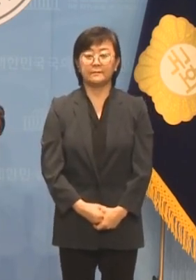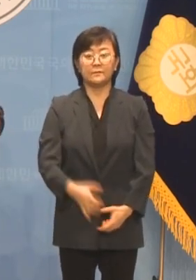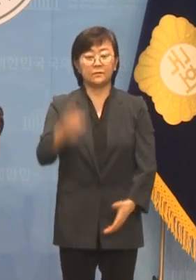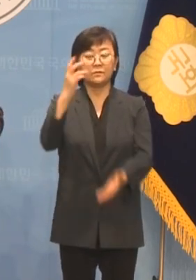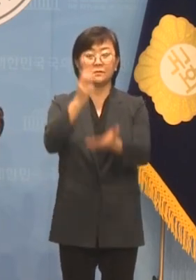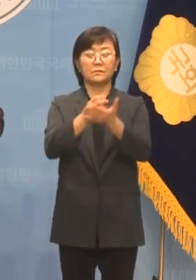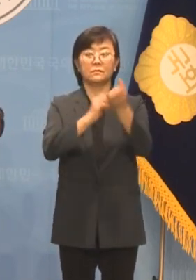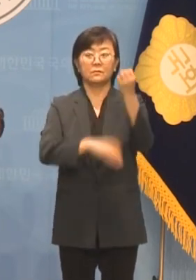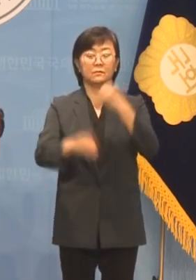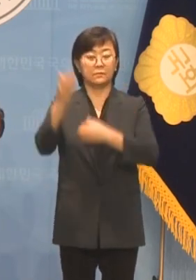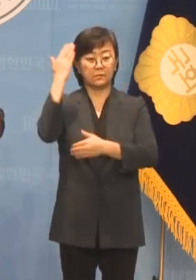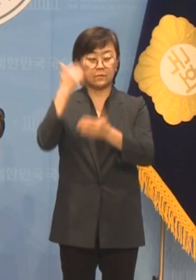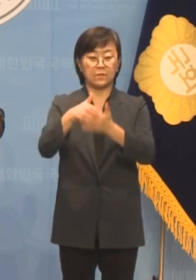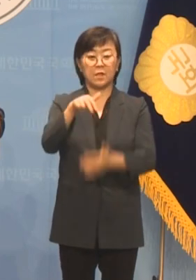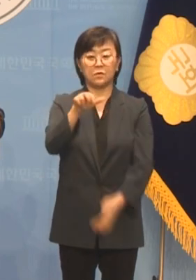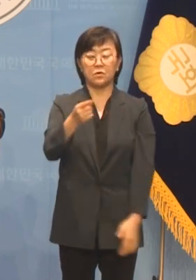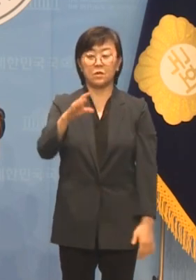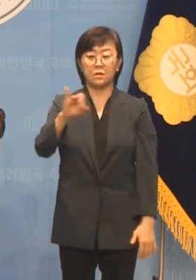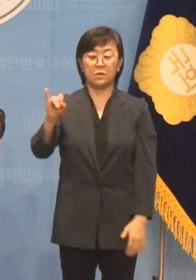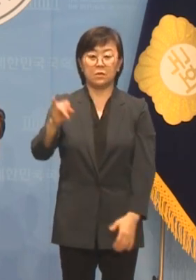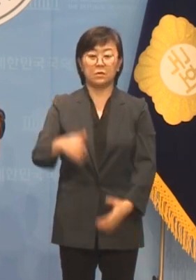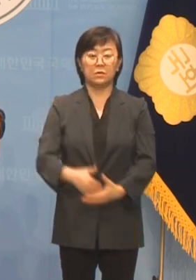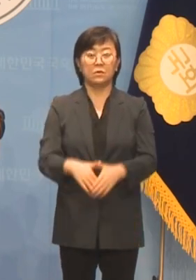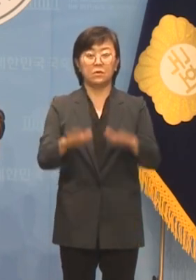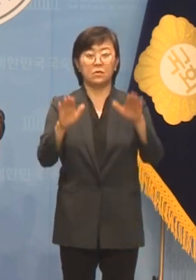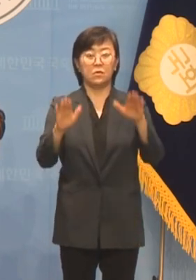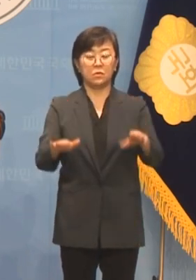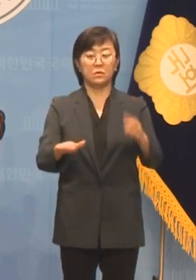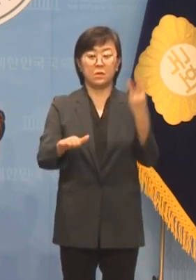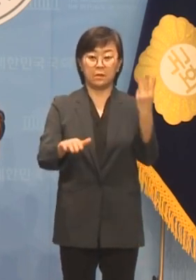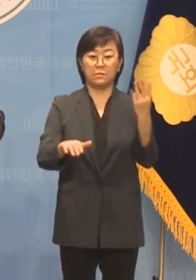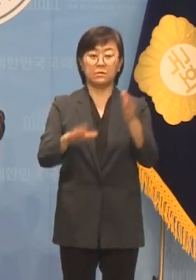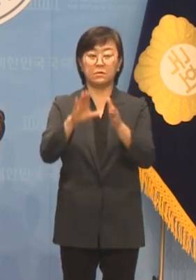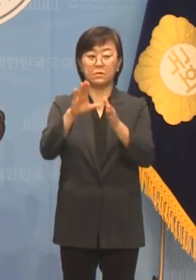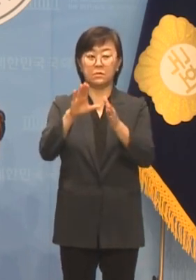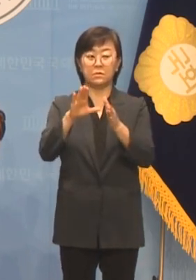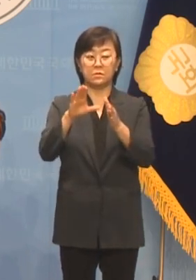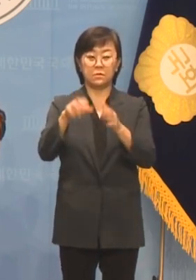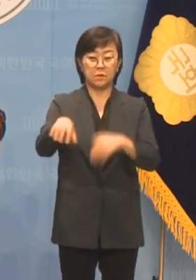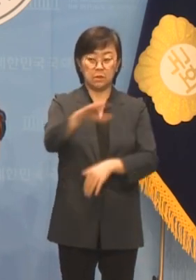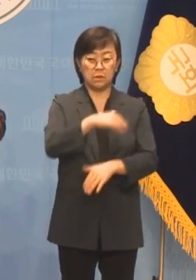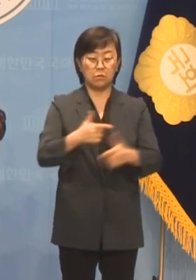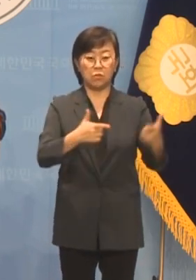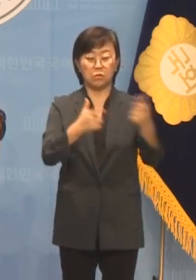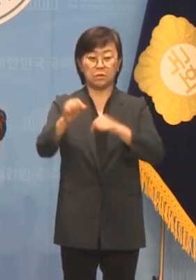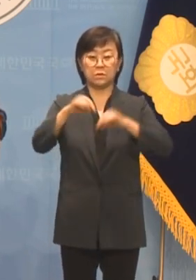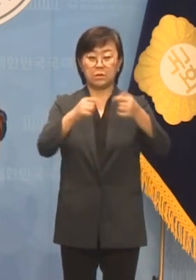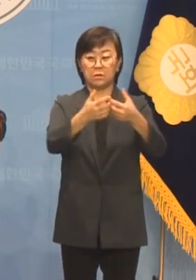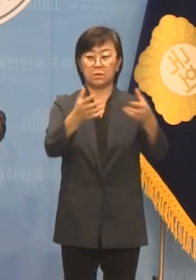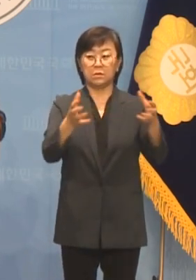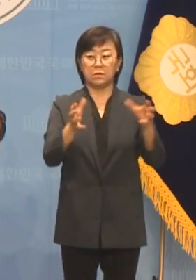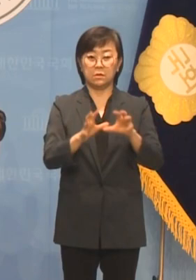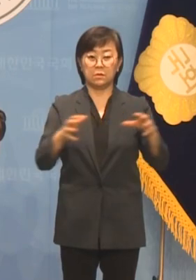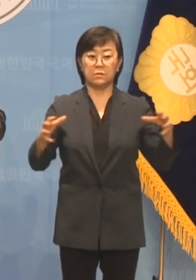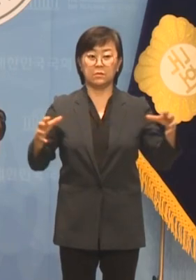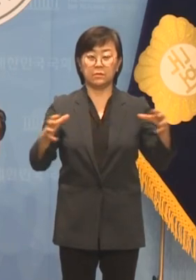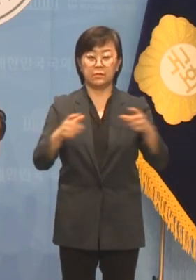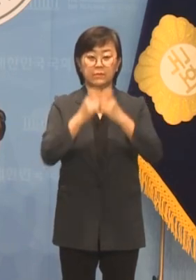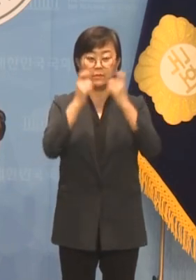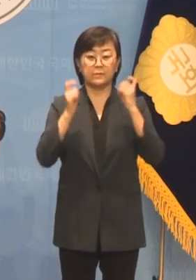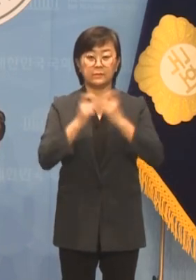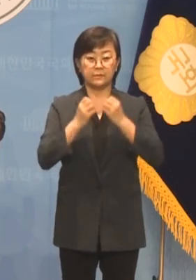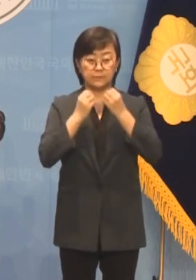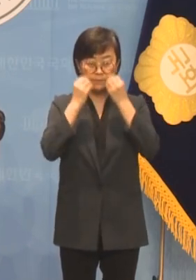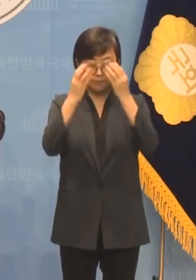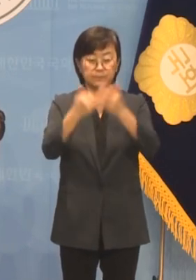원칙과 상식, 조응천과 이원욱은 오늘 제3지대 모든 정당, 집단 그리고 개인에게